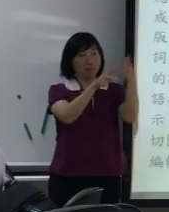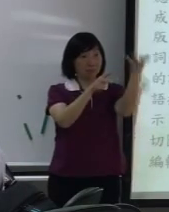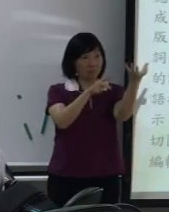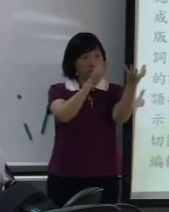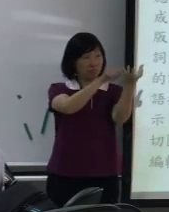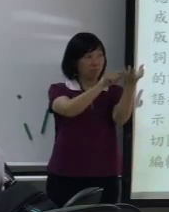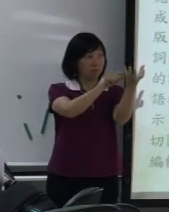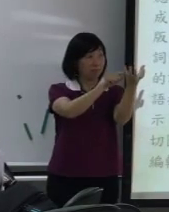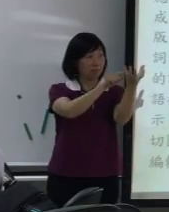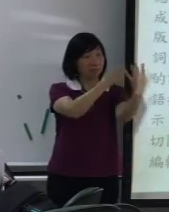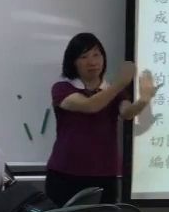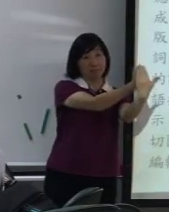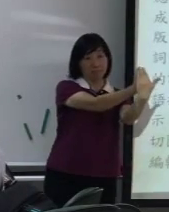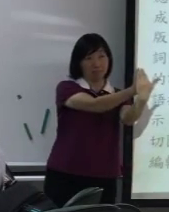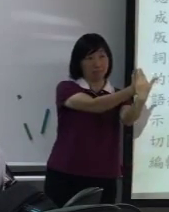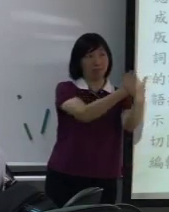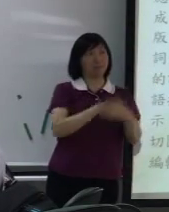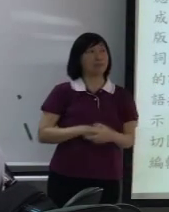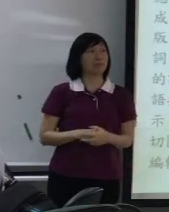的，我们